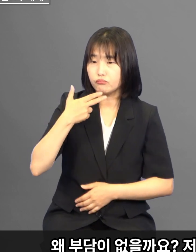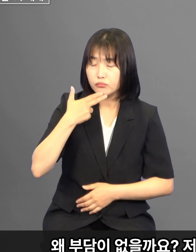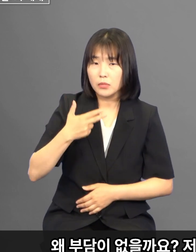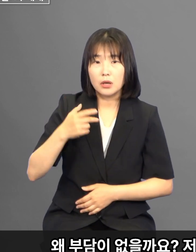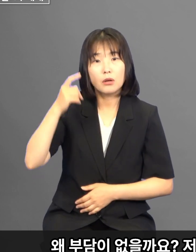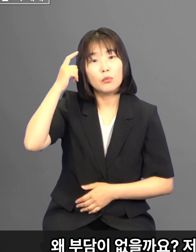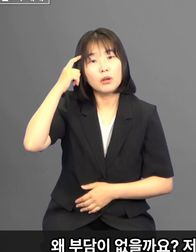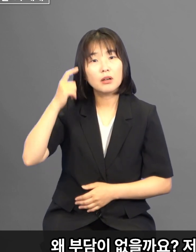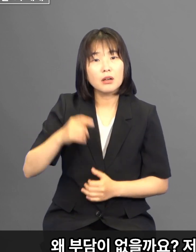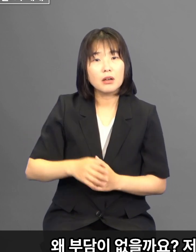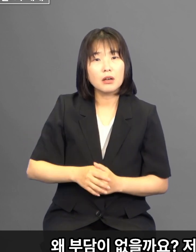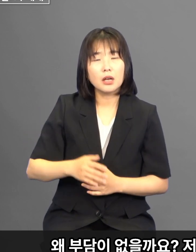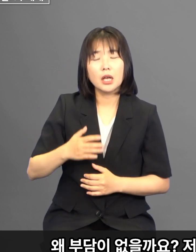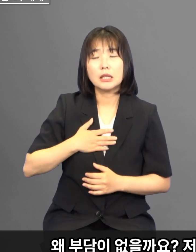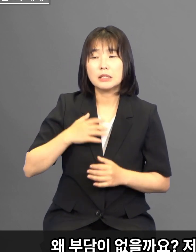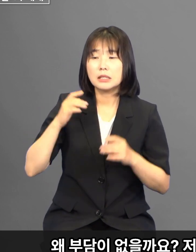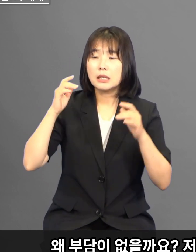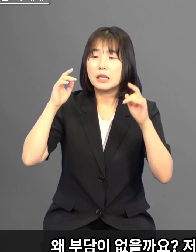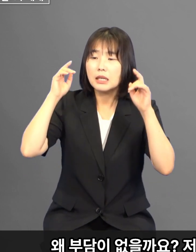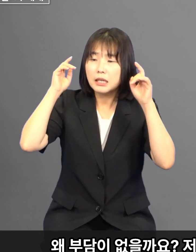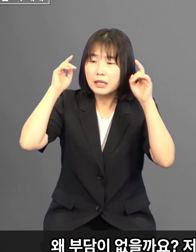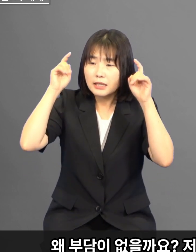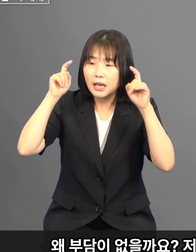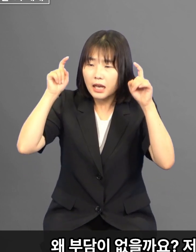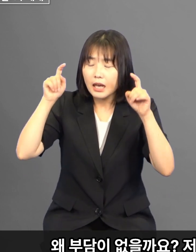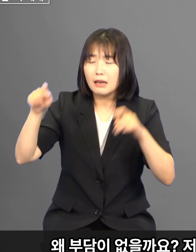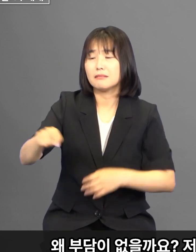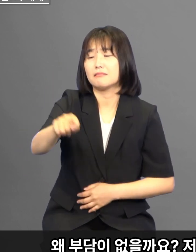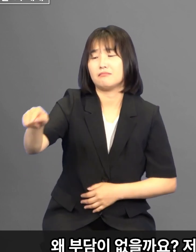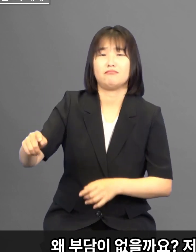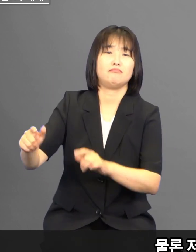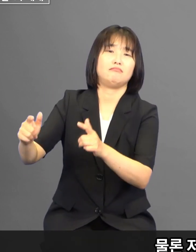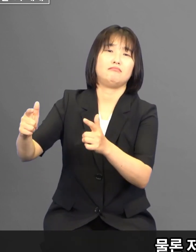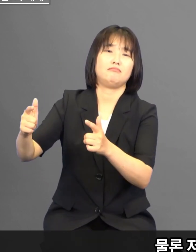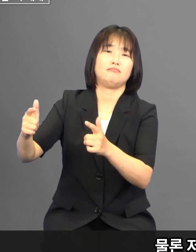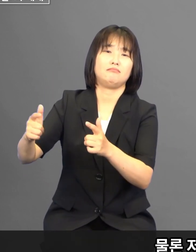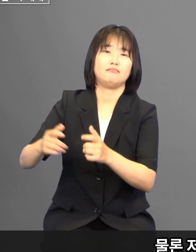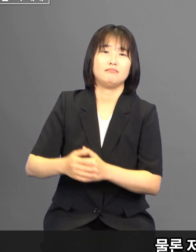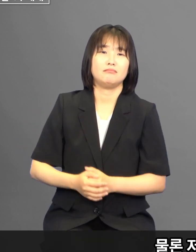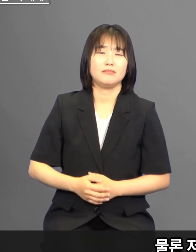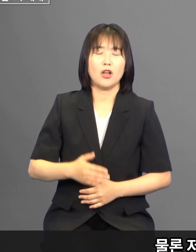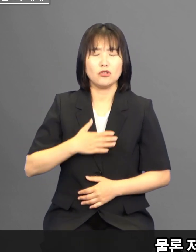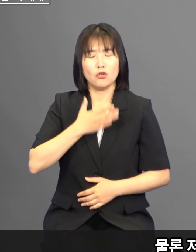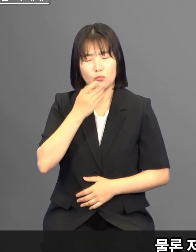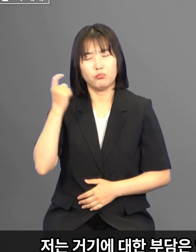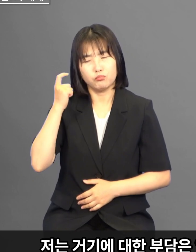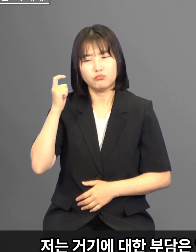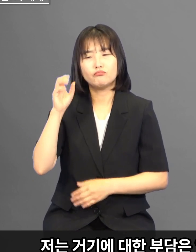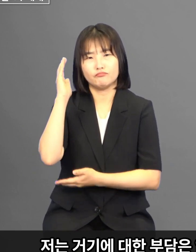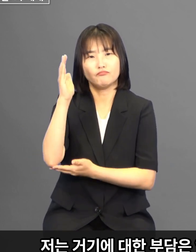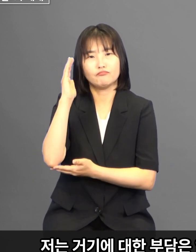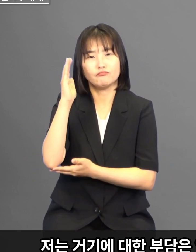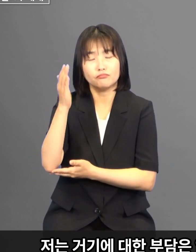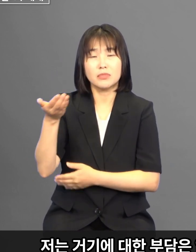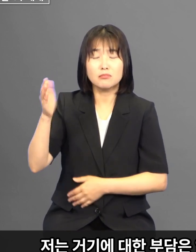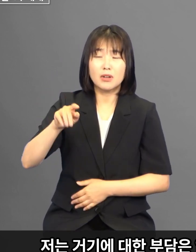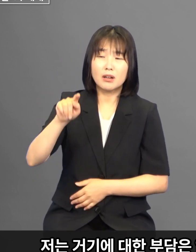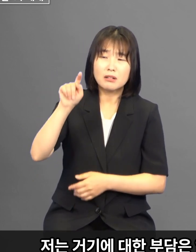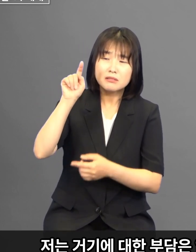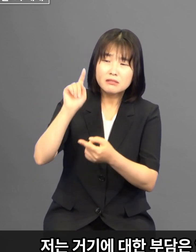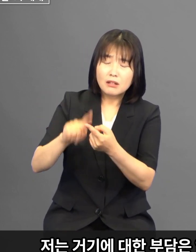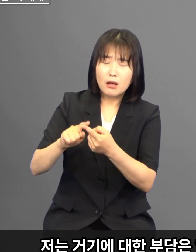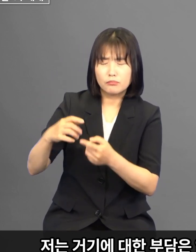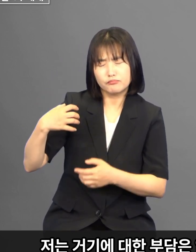부담이 없을까요? 저의 양 때는 아닙니다. 뭔지 아시죠? 물론 저는 복음을 전해요. 근데 저는 거기에 대한 부담은